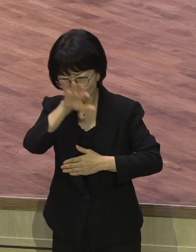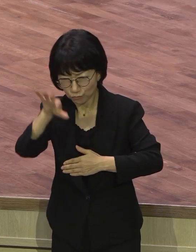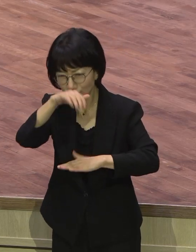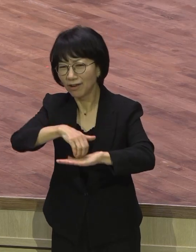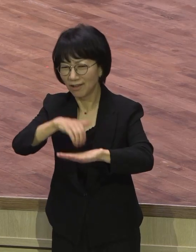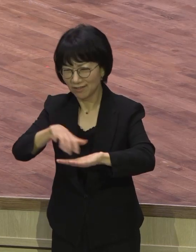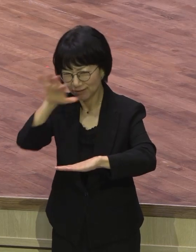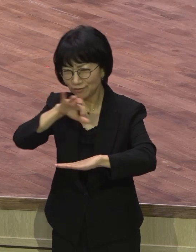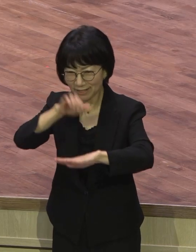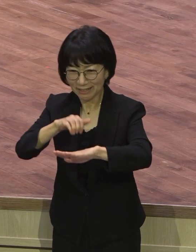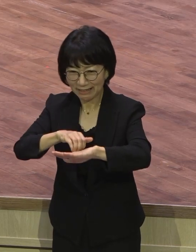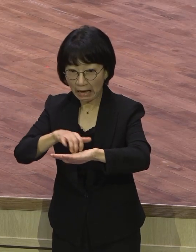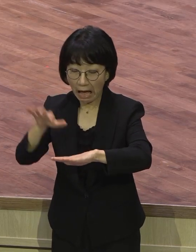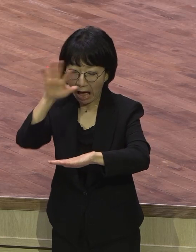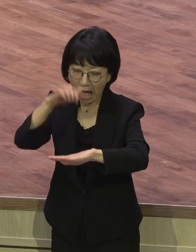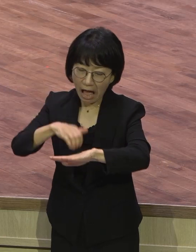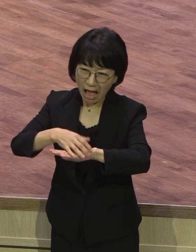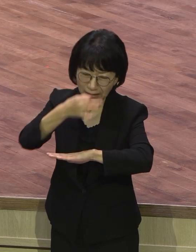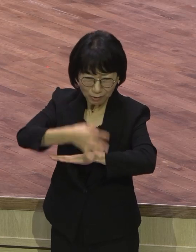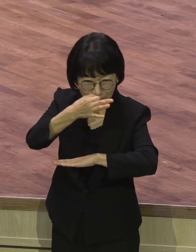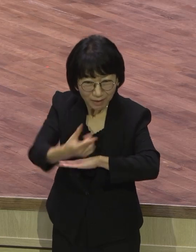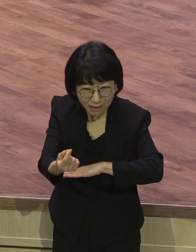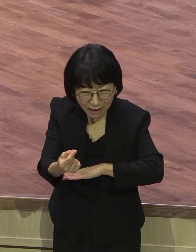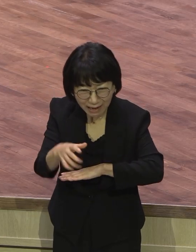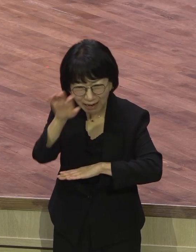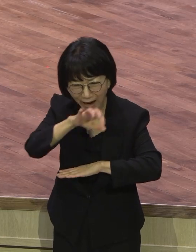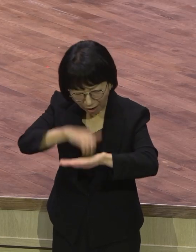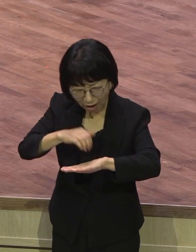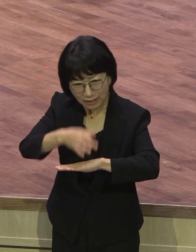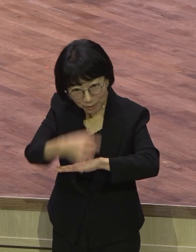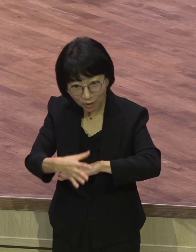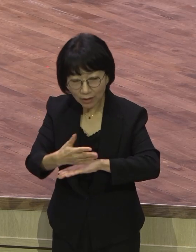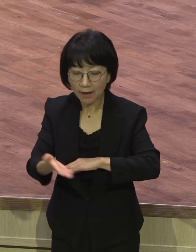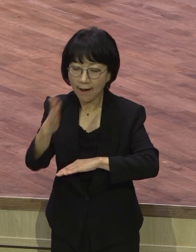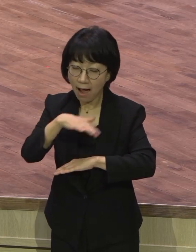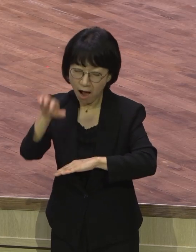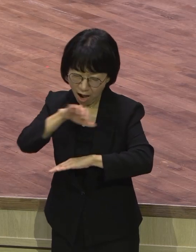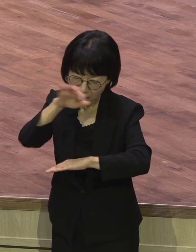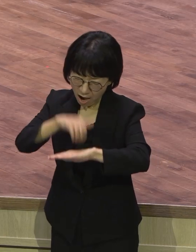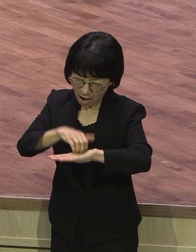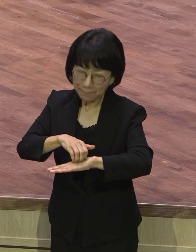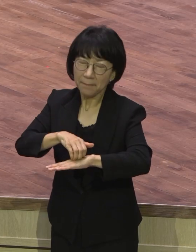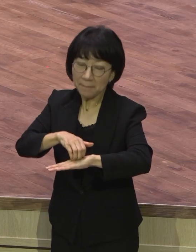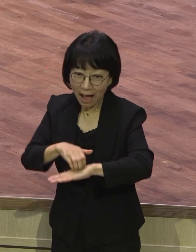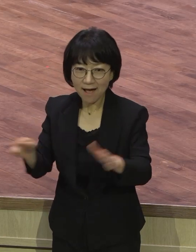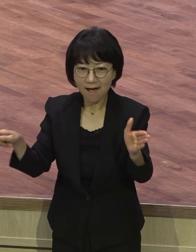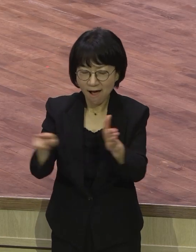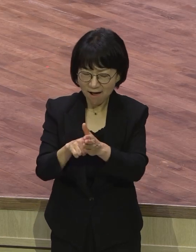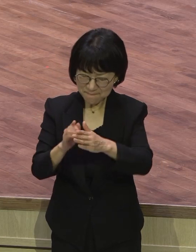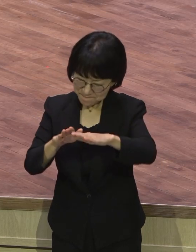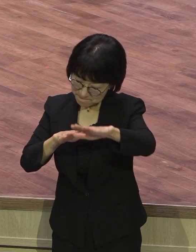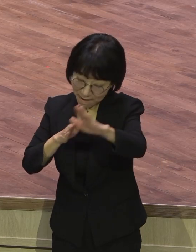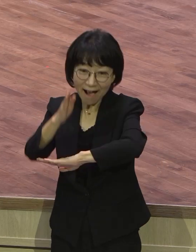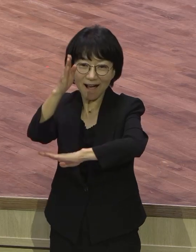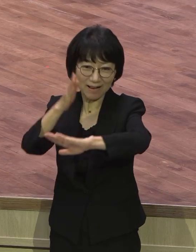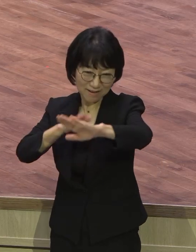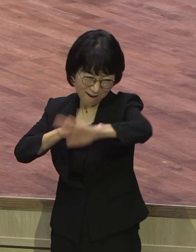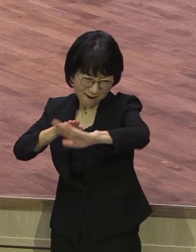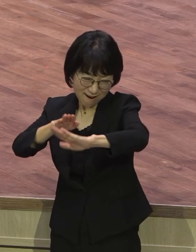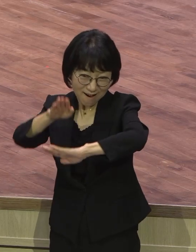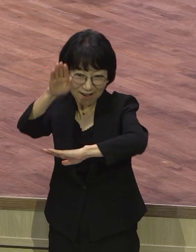받을 당시에 즐거워 보이지 않지만은 연단 받은 자들은 결과적으로 믿음이 성장해요. 세계보험에 승인받는 사람치고